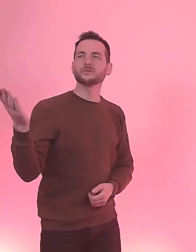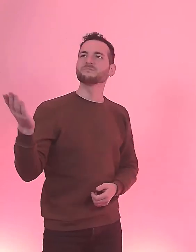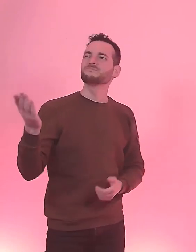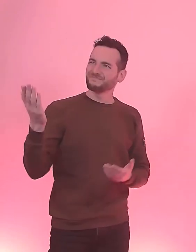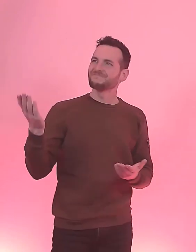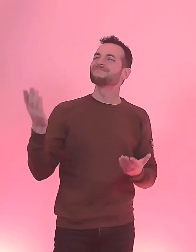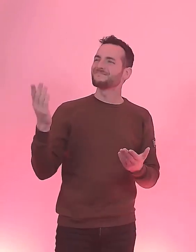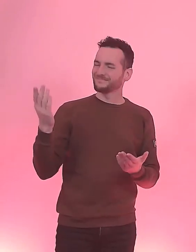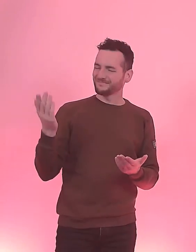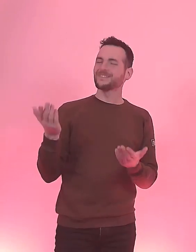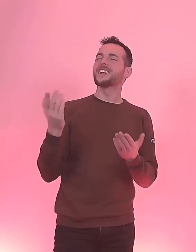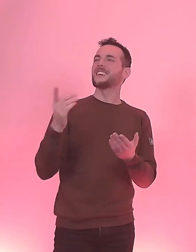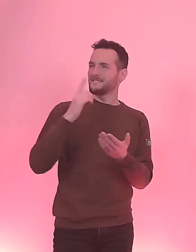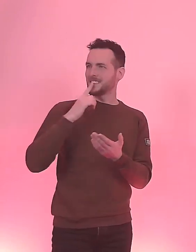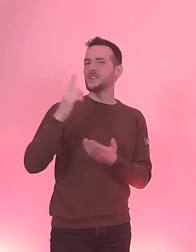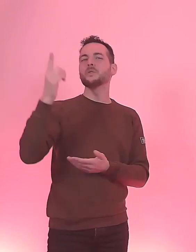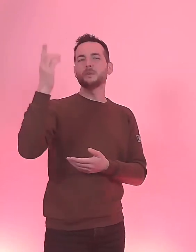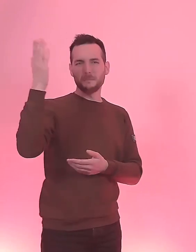is